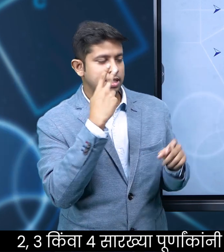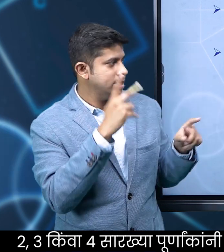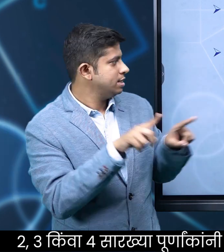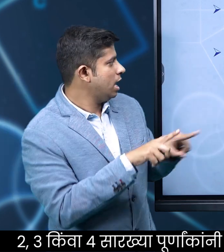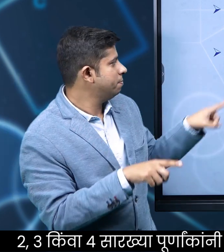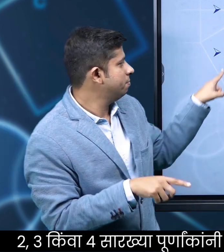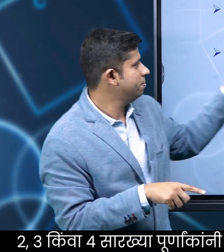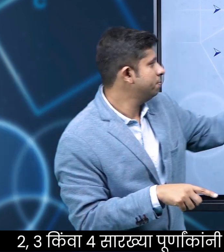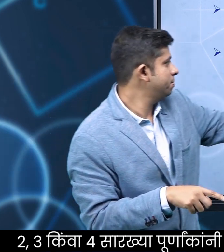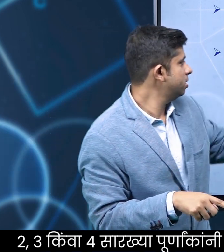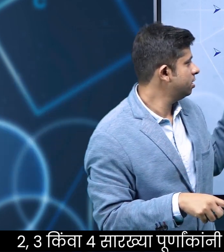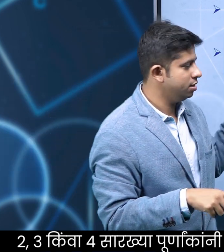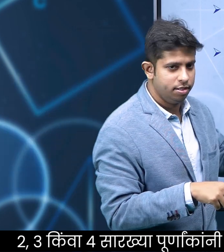असतात.